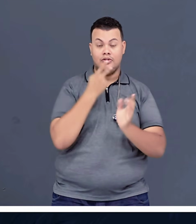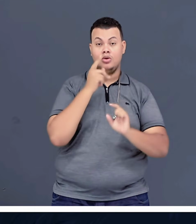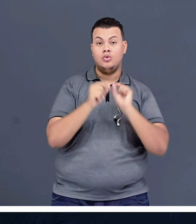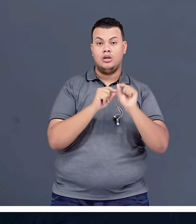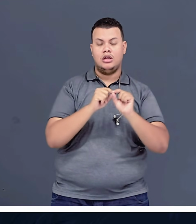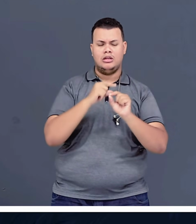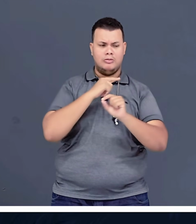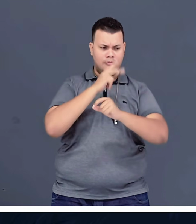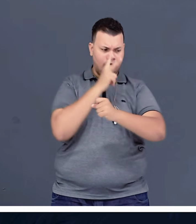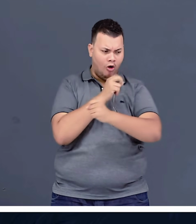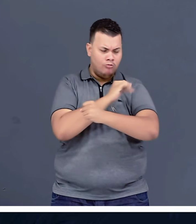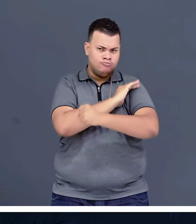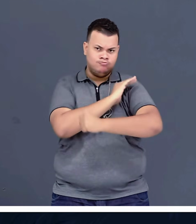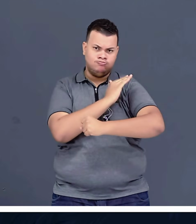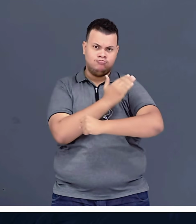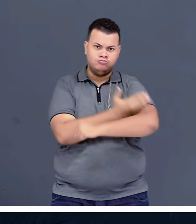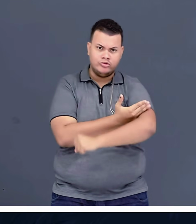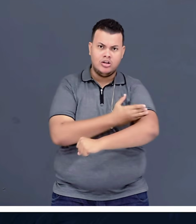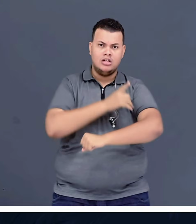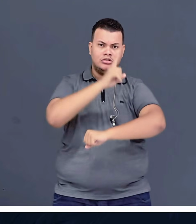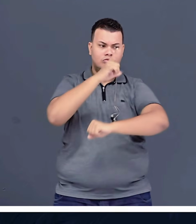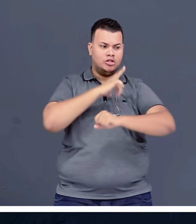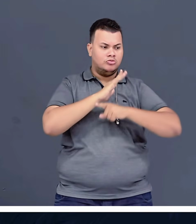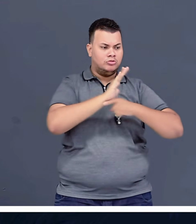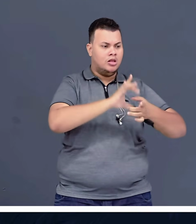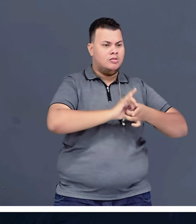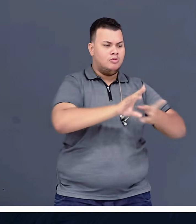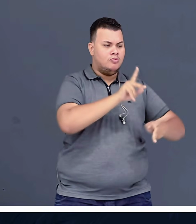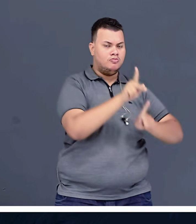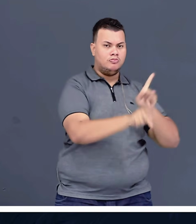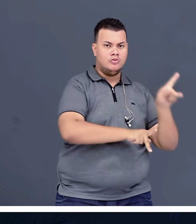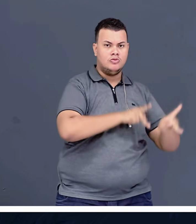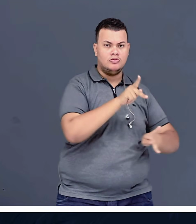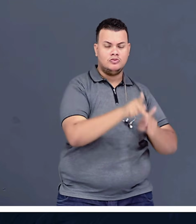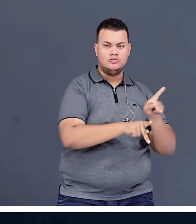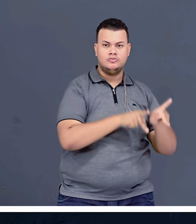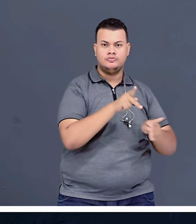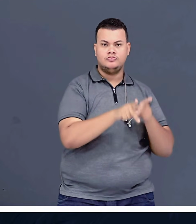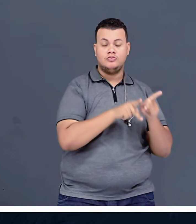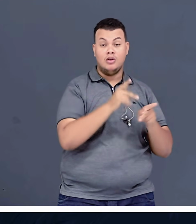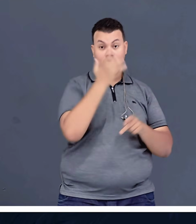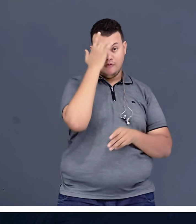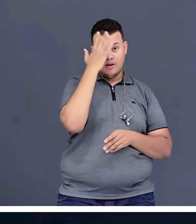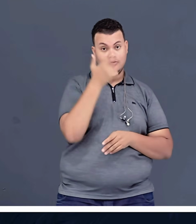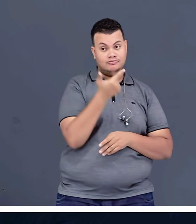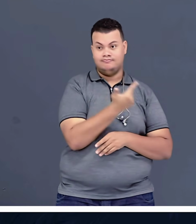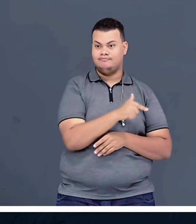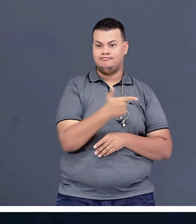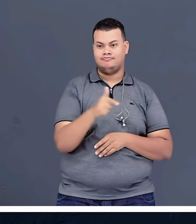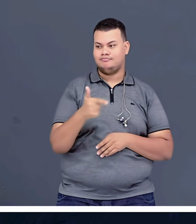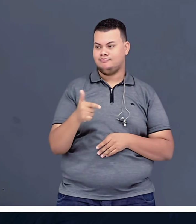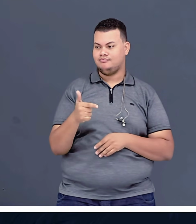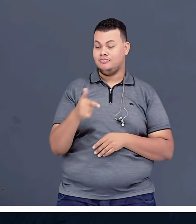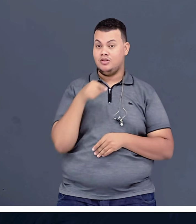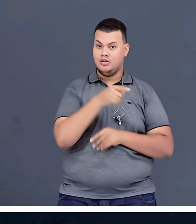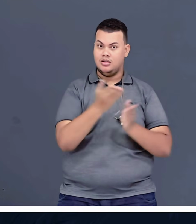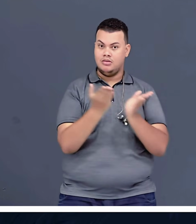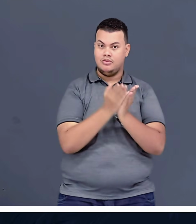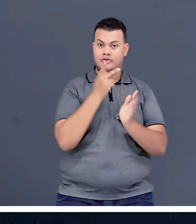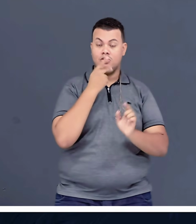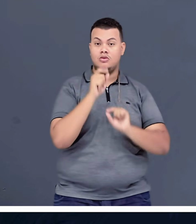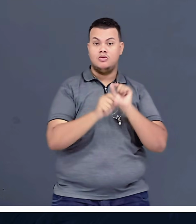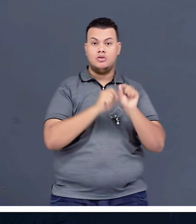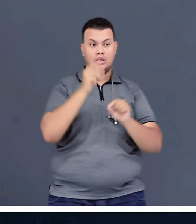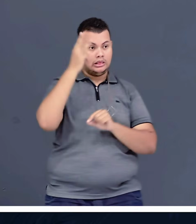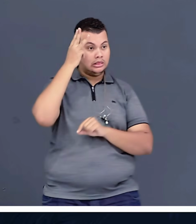braço forte Deus libertou o povo. E não foi fácil não, tá? A Bíblia diz, por exemplo,